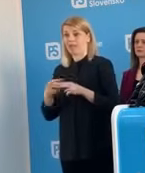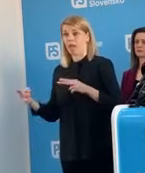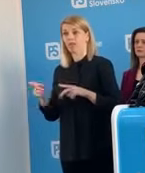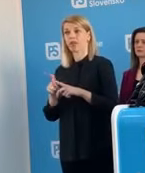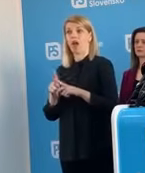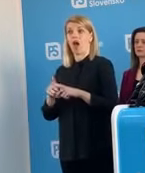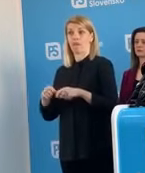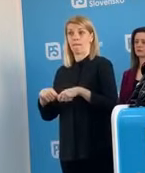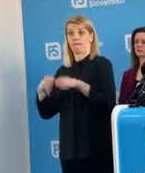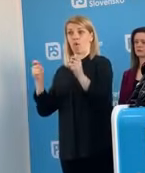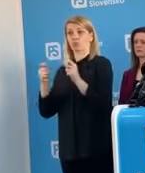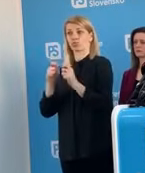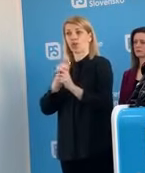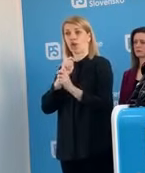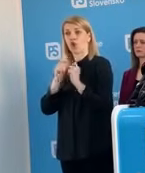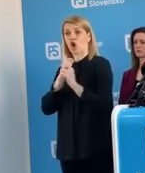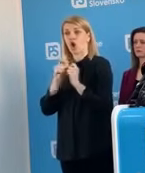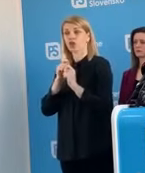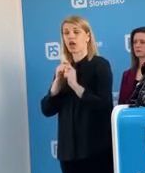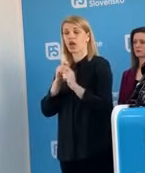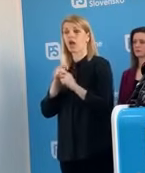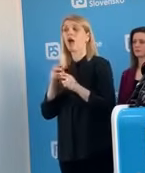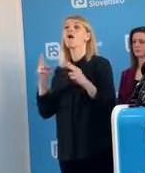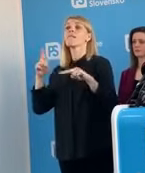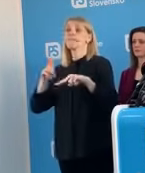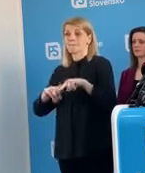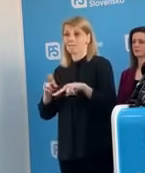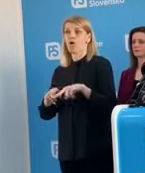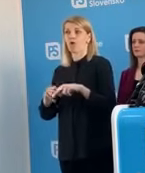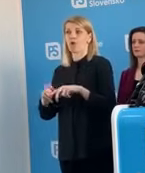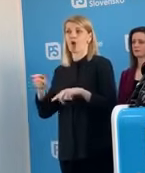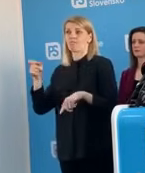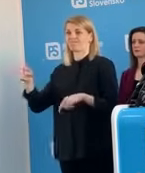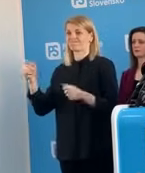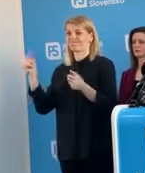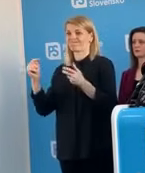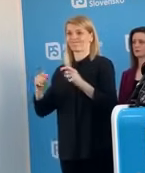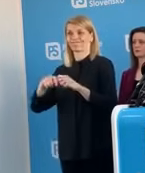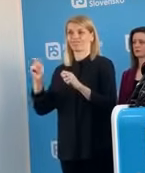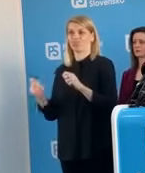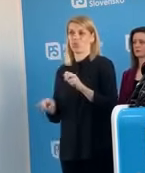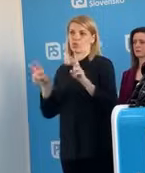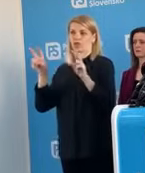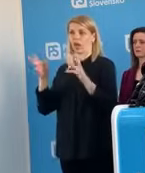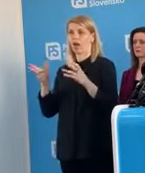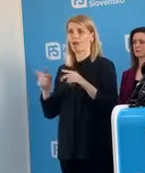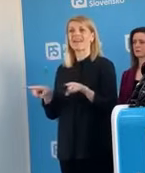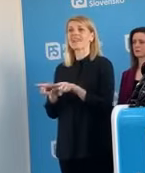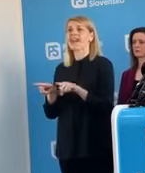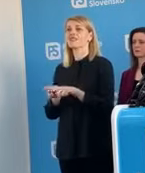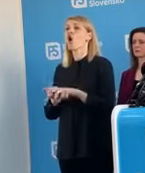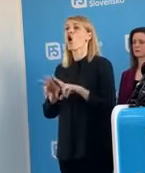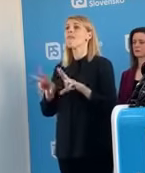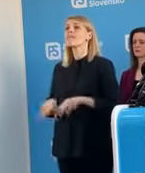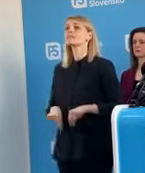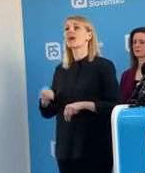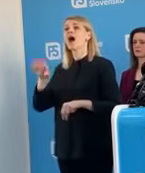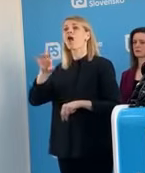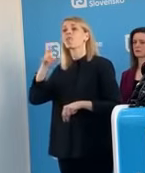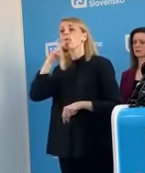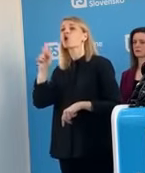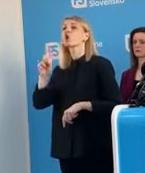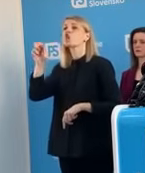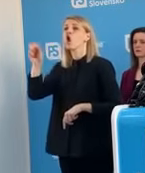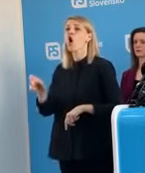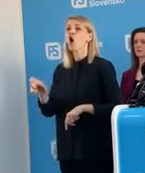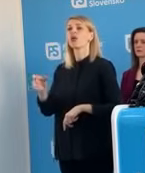keď porušujeme túto dohodu, tak jednoducho nasledujú konsekvencie. A to je úplne jedno, kto je predsedničkou Európskej komisie alebo